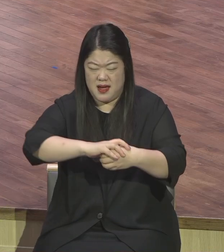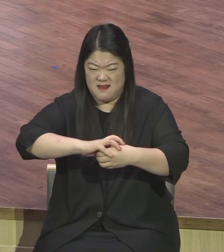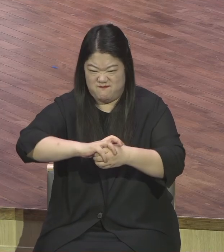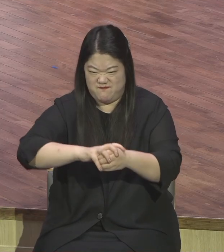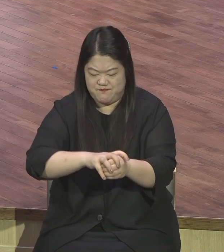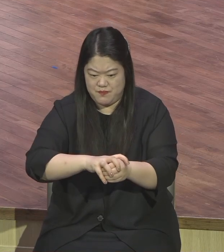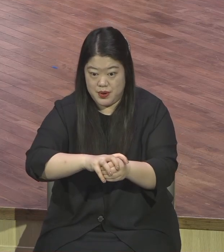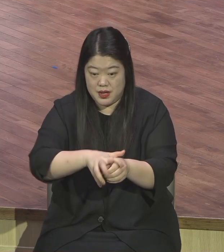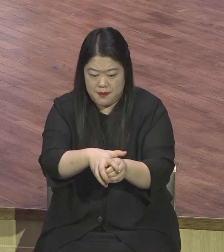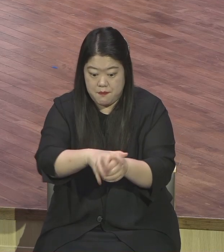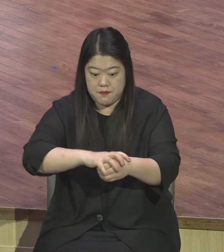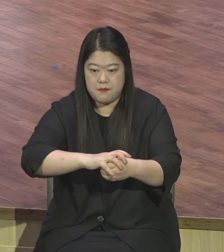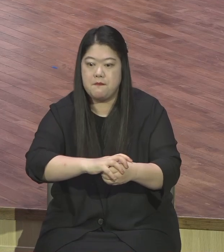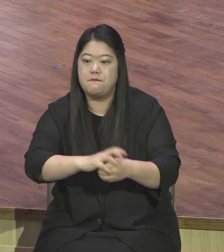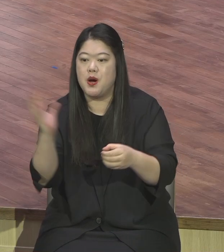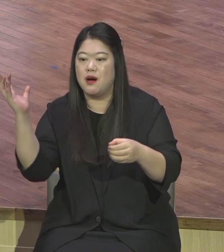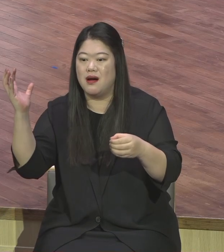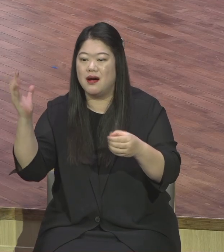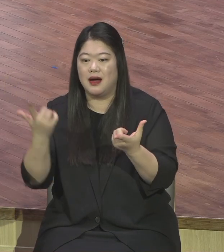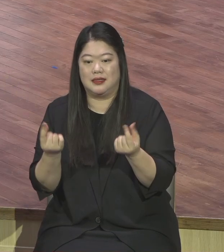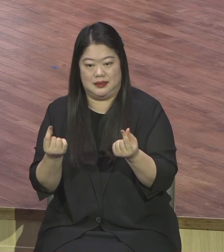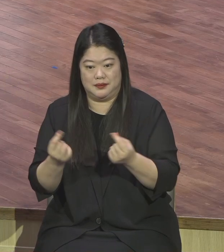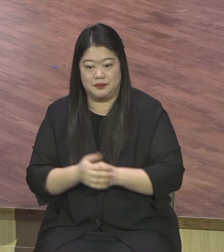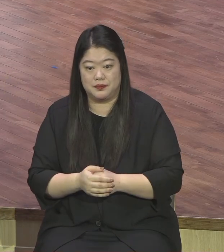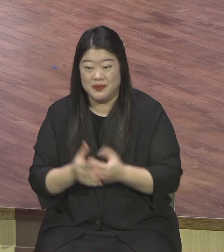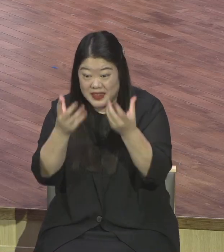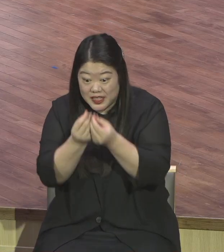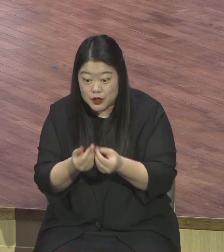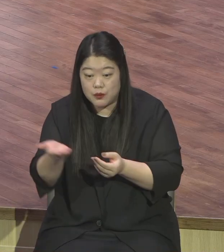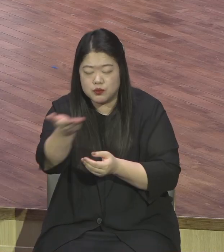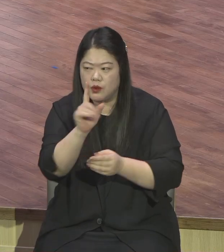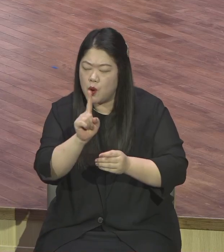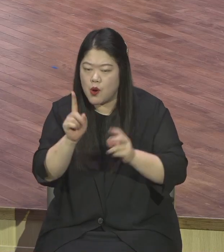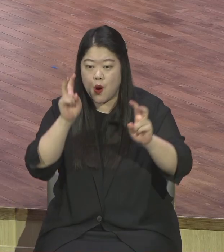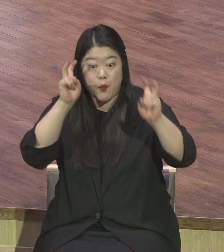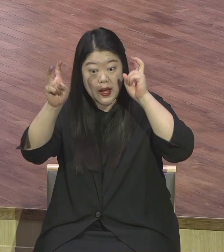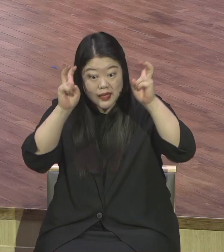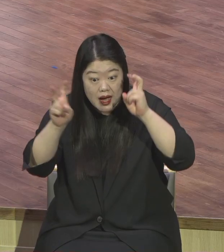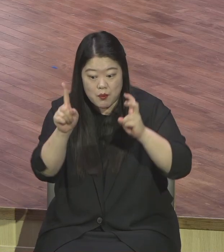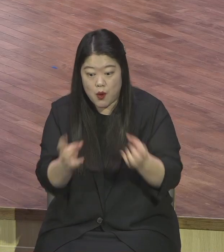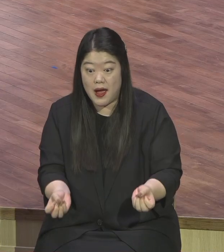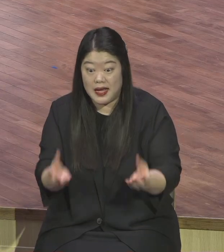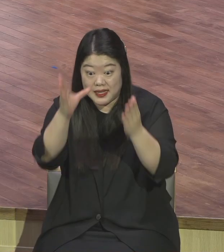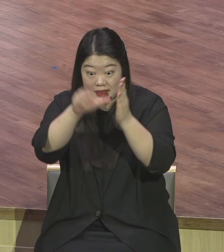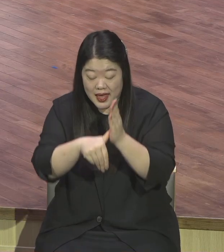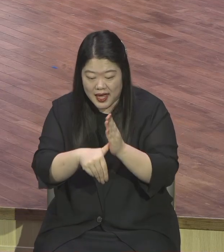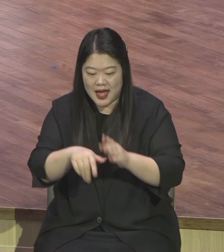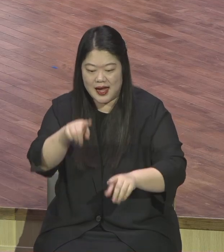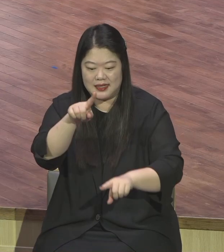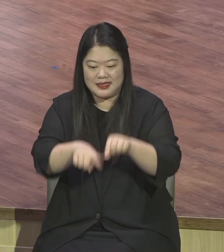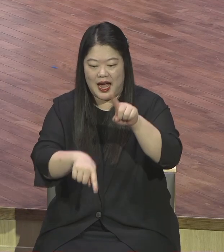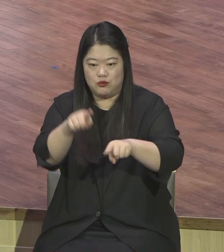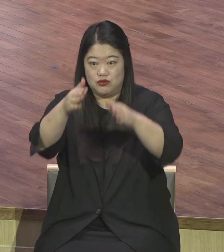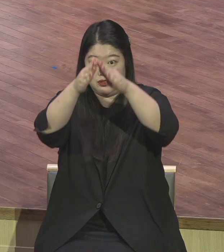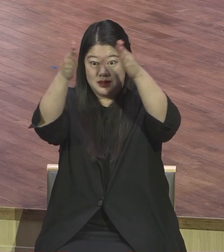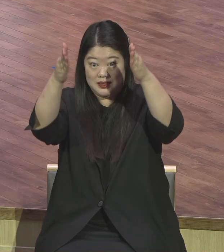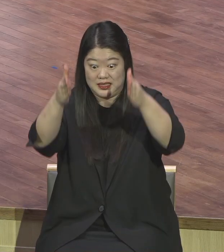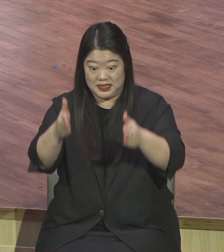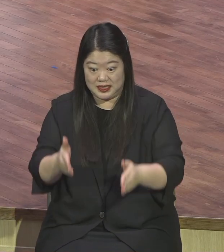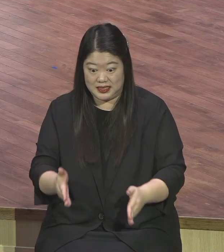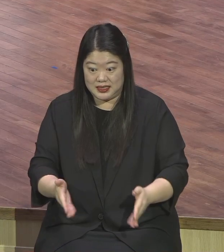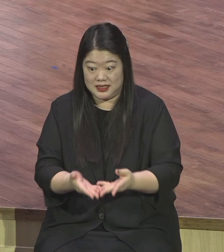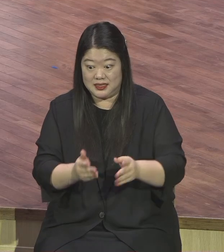있잖아요. 어떤 행사가 있는데 현판식이나 어떤 동상을 그래 천으로 딱 씌워놓고 어떻게 합니까?